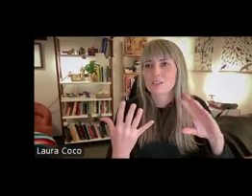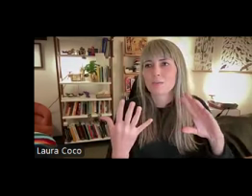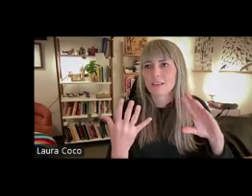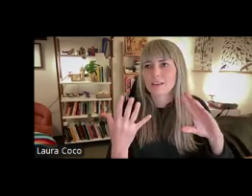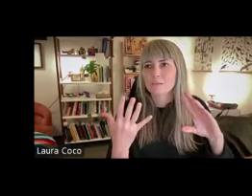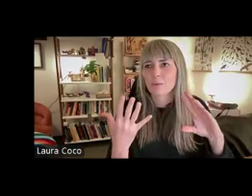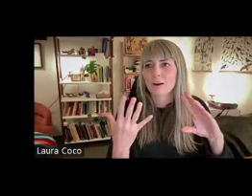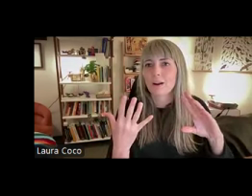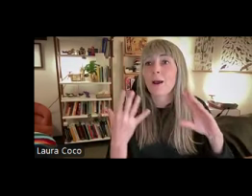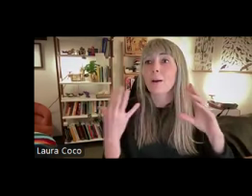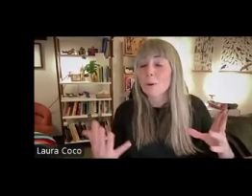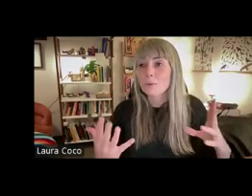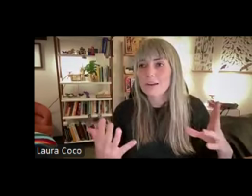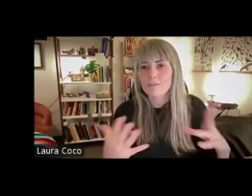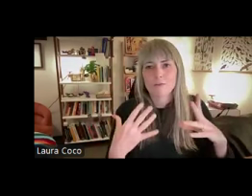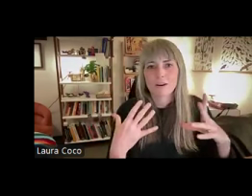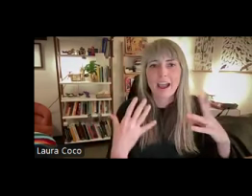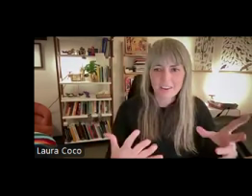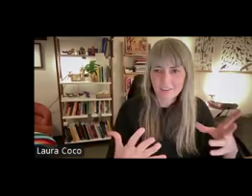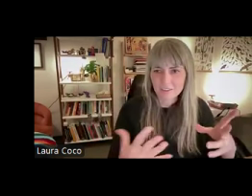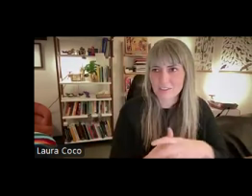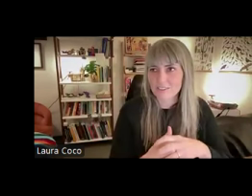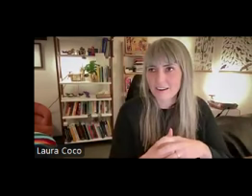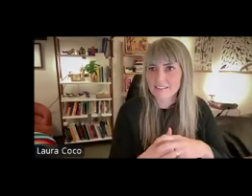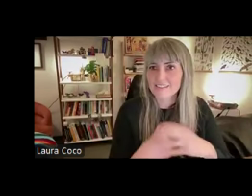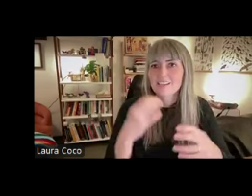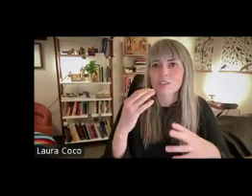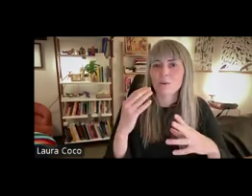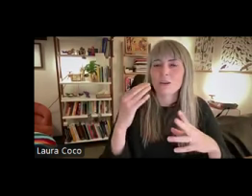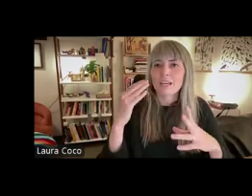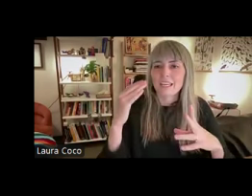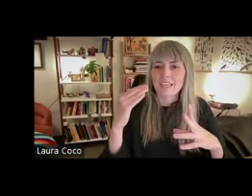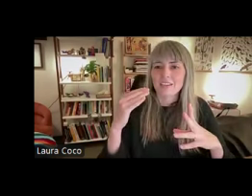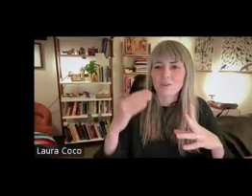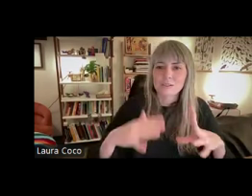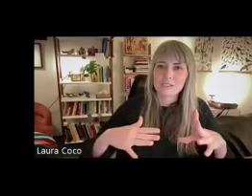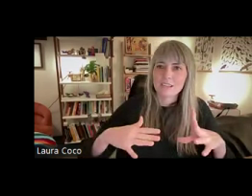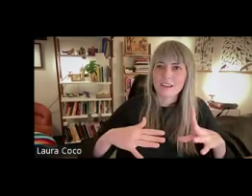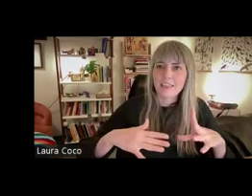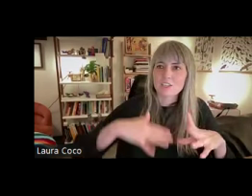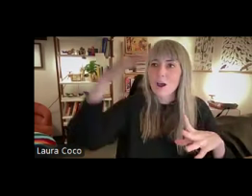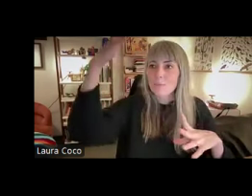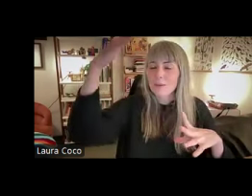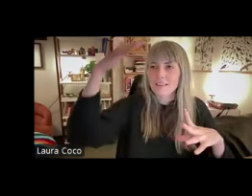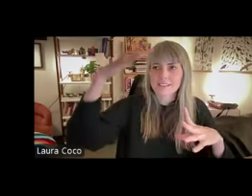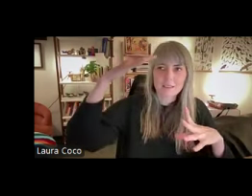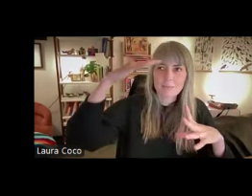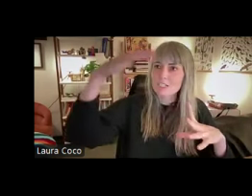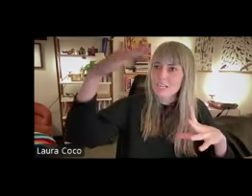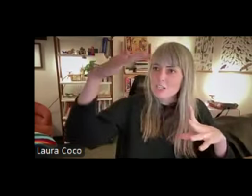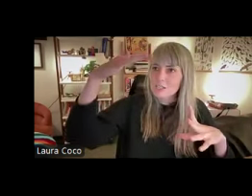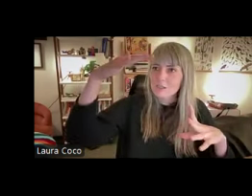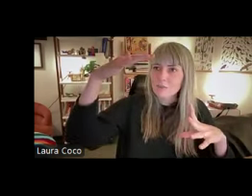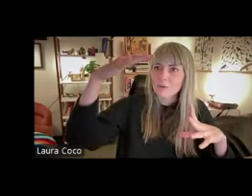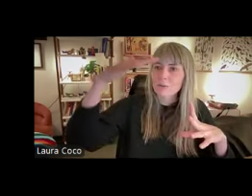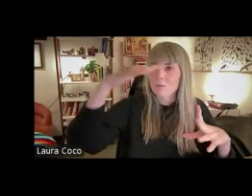OSHA. Nosotros creemos que este termómetro sea algo más apropiado para los trabajadores agrícolas y sus necesidades. Pueden